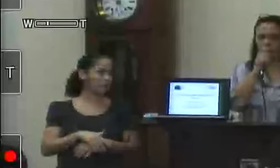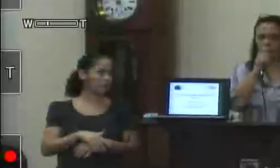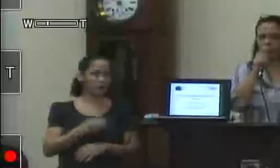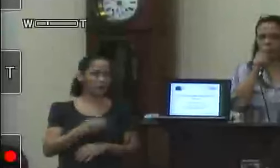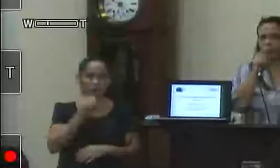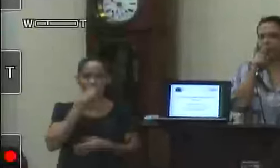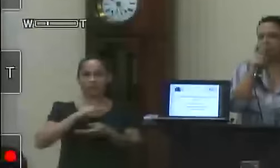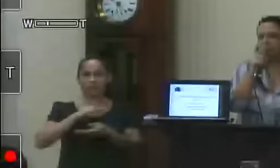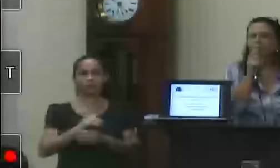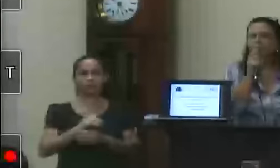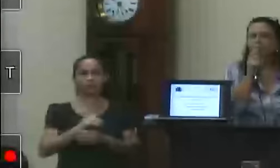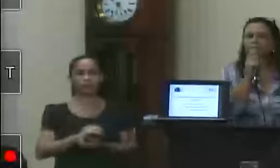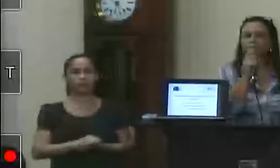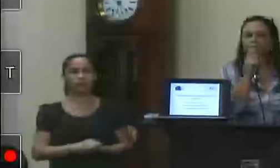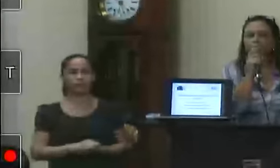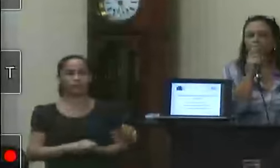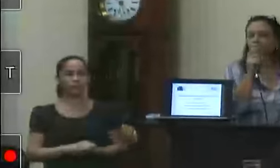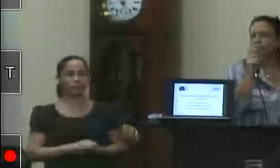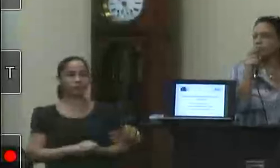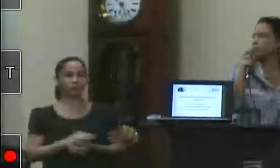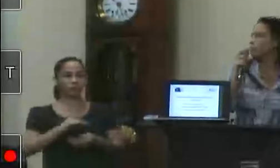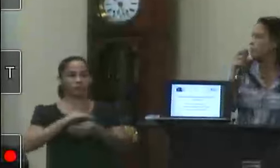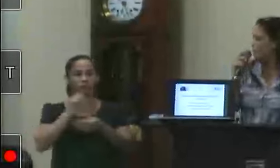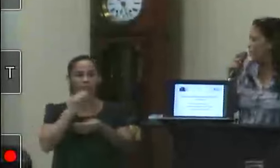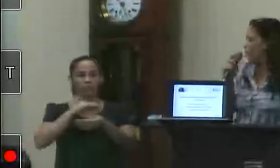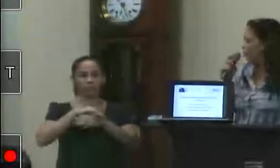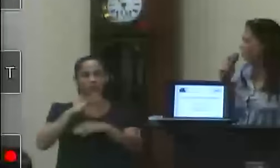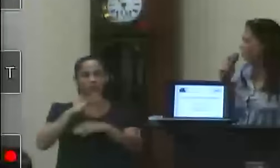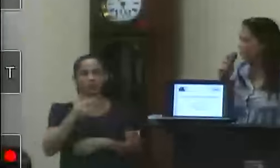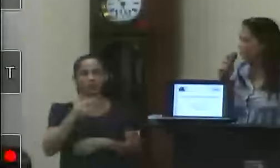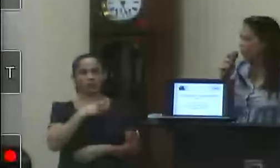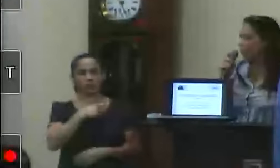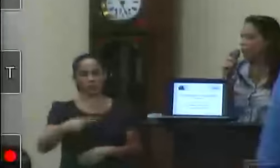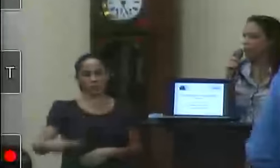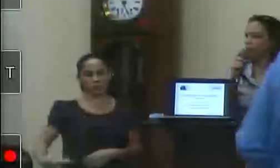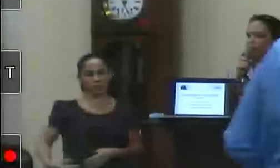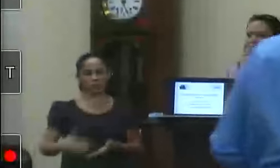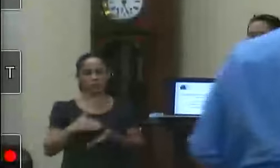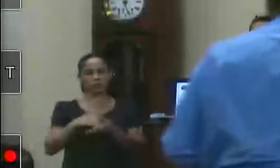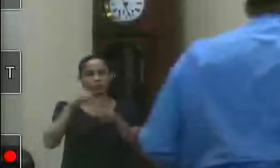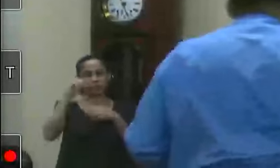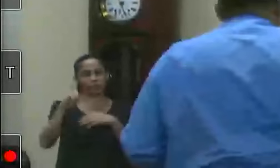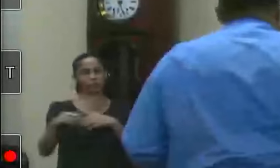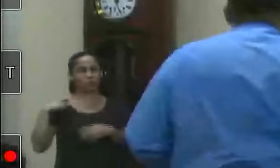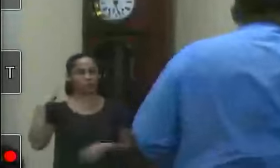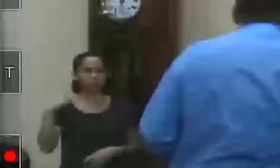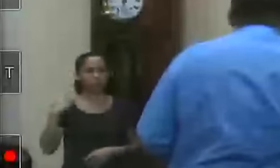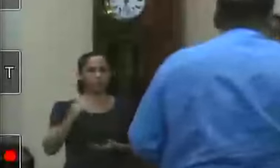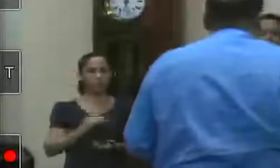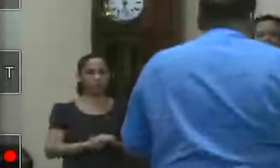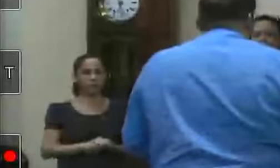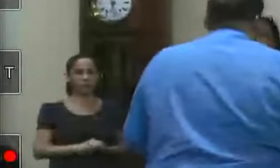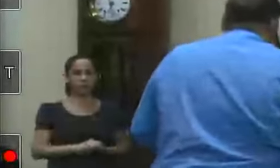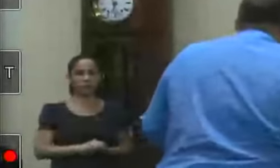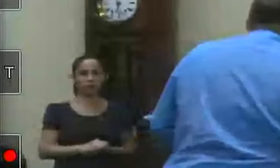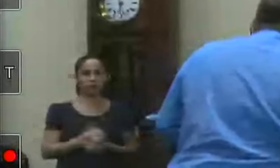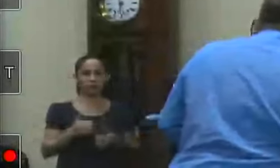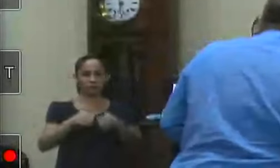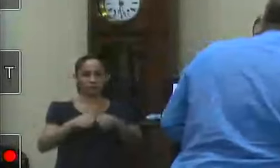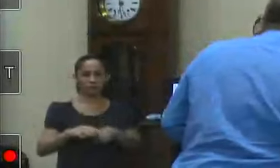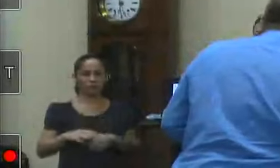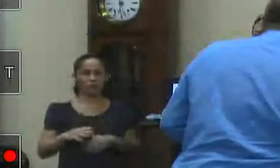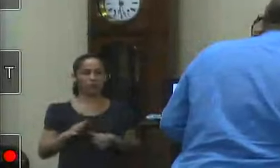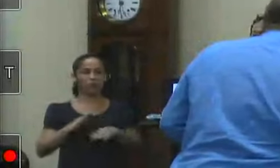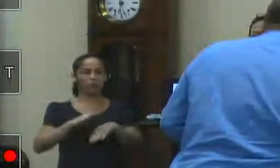Boa noite. Boa noite a todos, boa noite, presidente, mesa diretora, vereadores. Bom, estamos aqui em mais